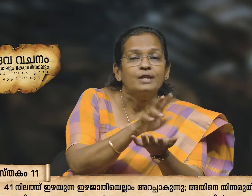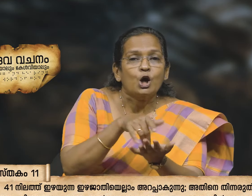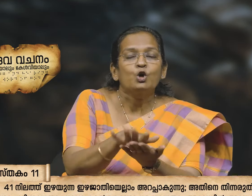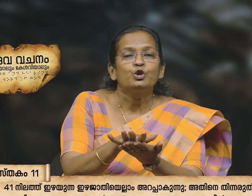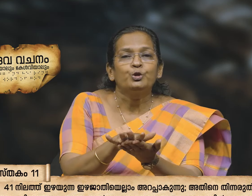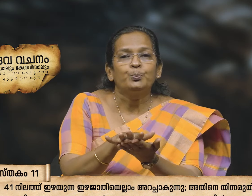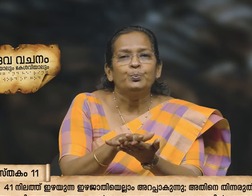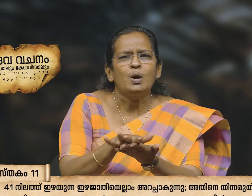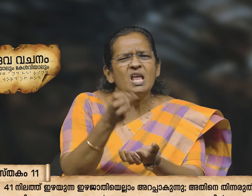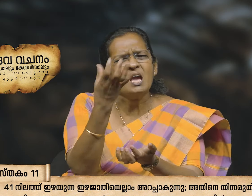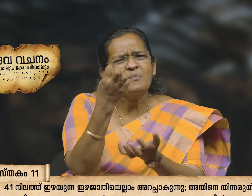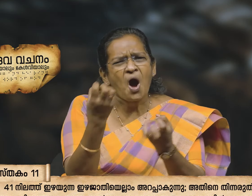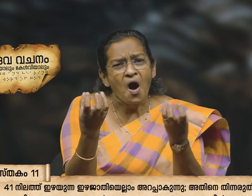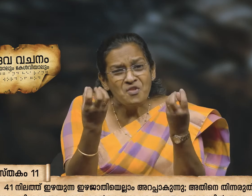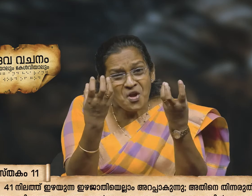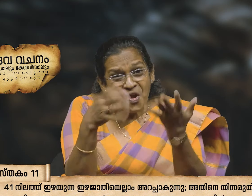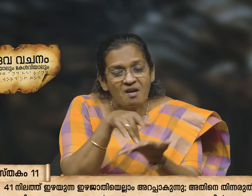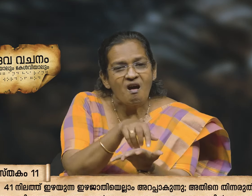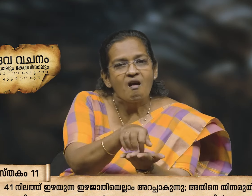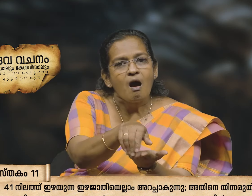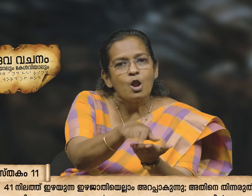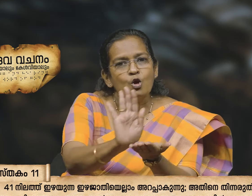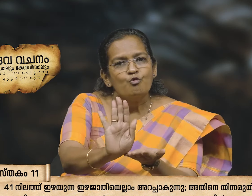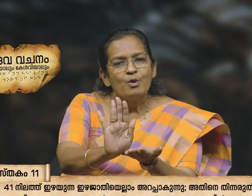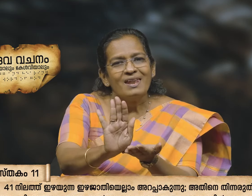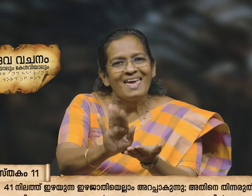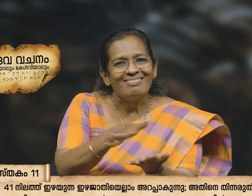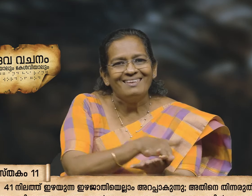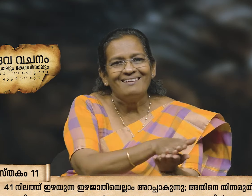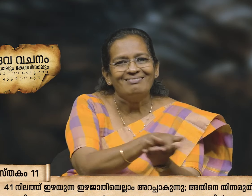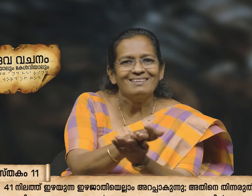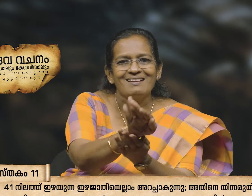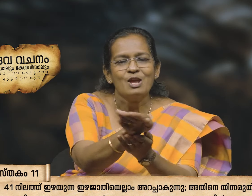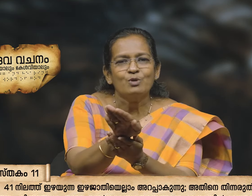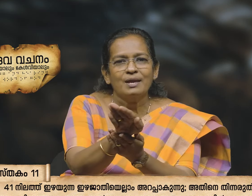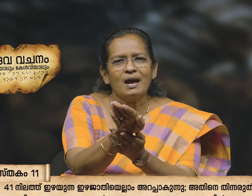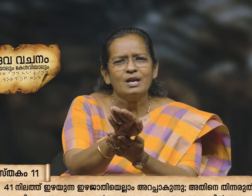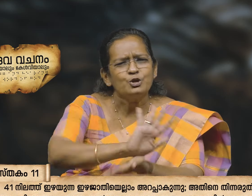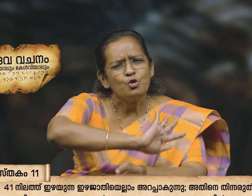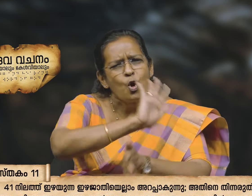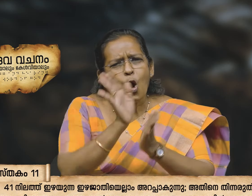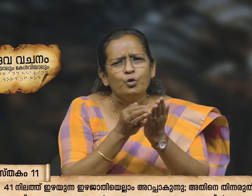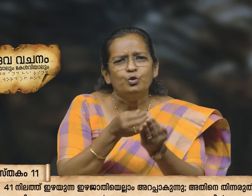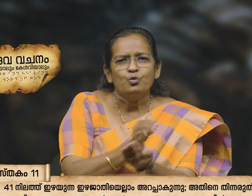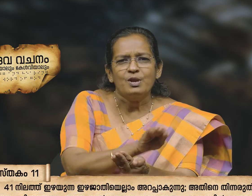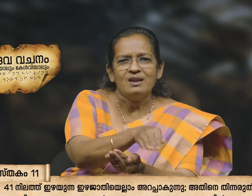അല്ലെങ്കിൽ അനേകം കാലുള്ളതായി നിലത്ത് ഇഴയുന്നതുമായ യാതൊരു ഇഴജാതിയെയും